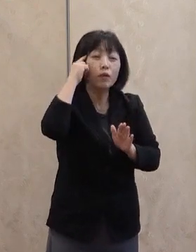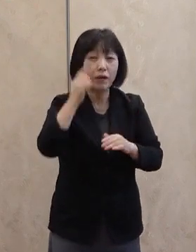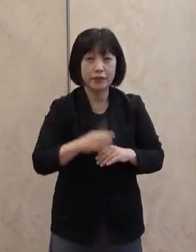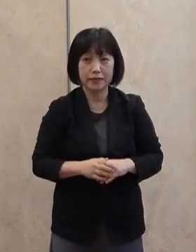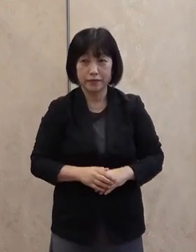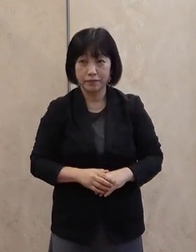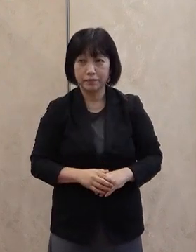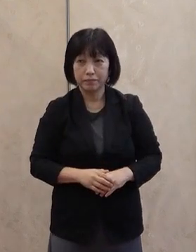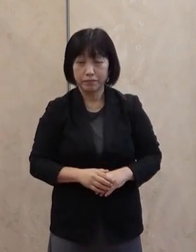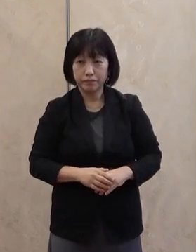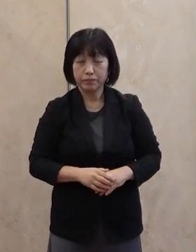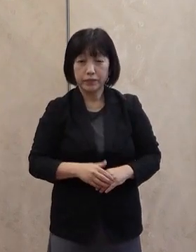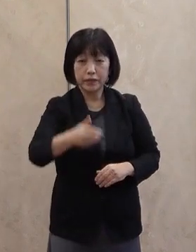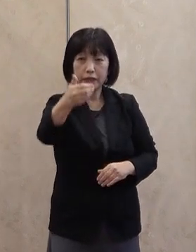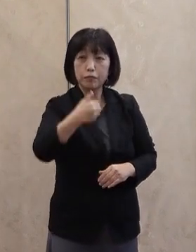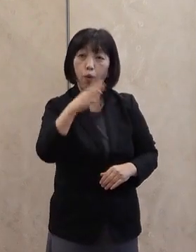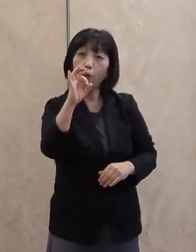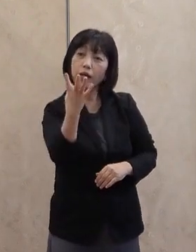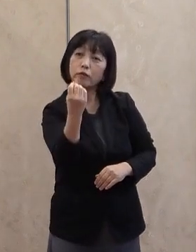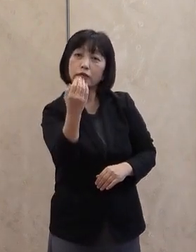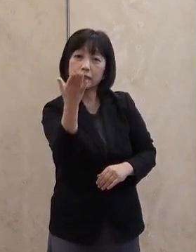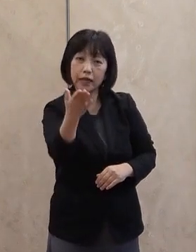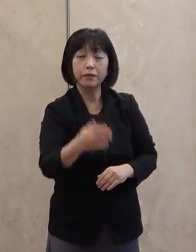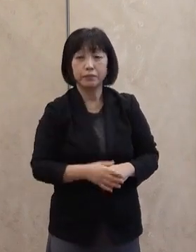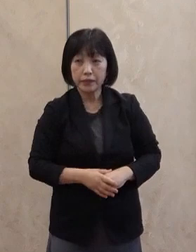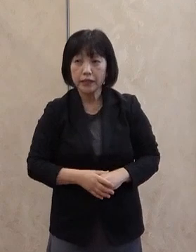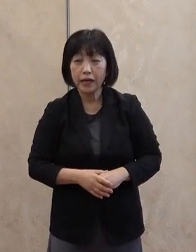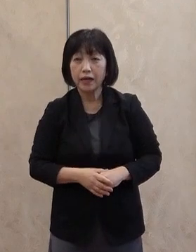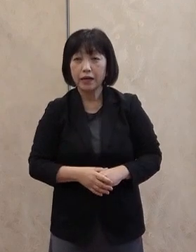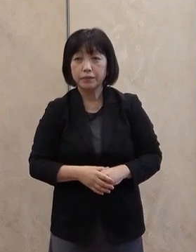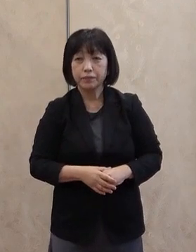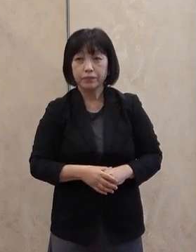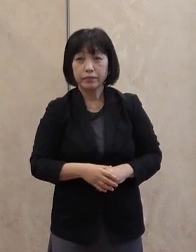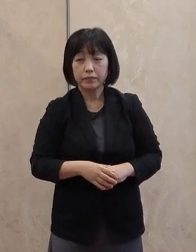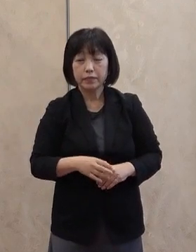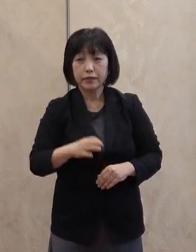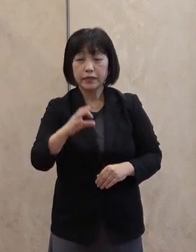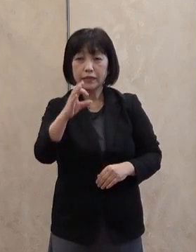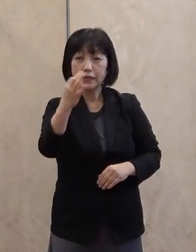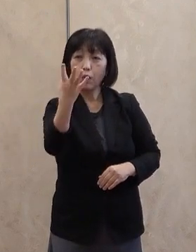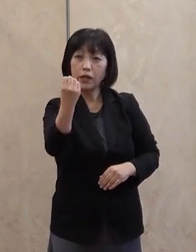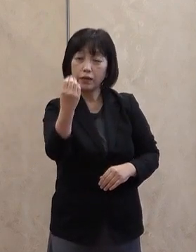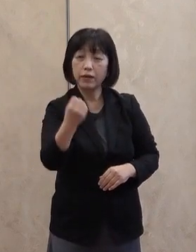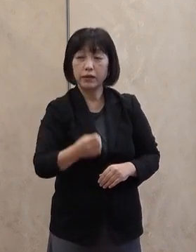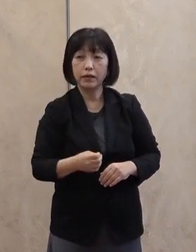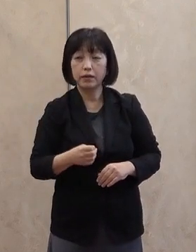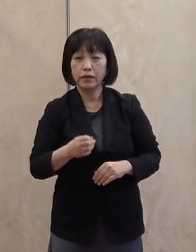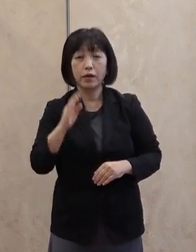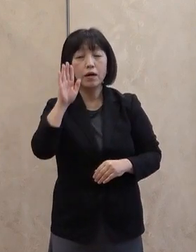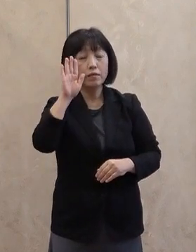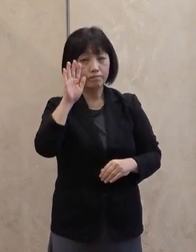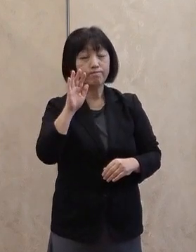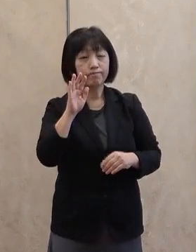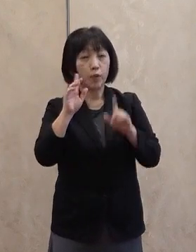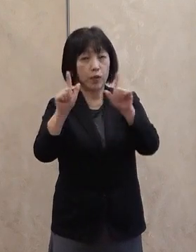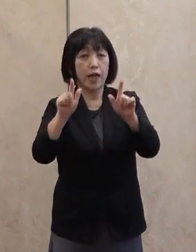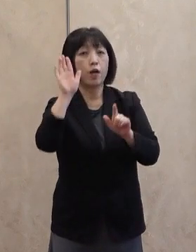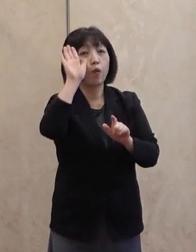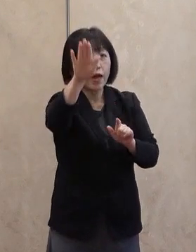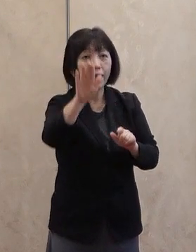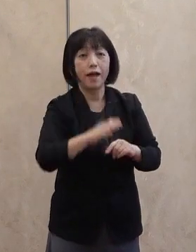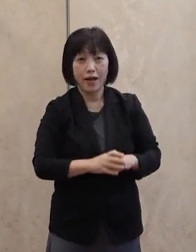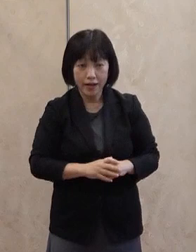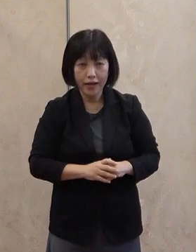ません、最後に、共同通信さん一つですか。 費用はどれくらいか。 これからです。これから